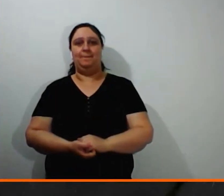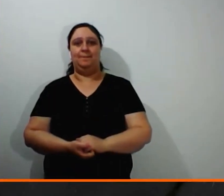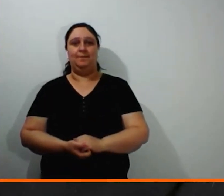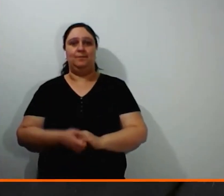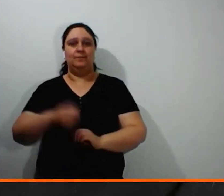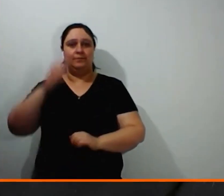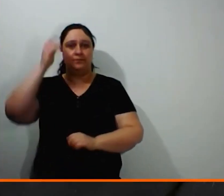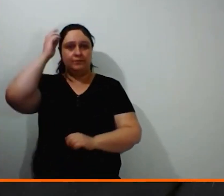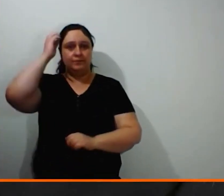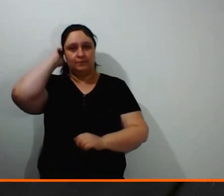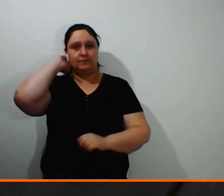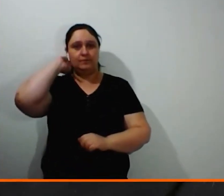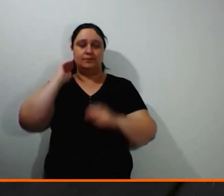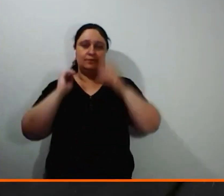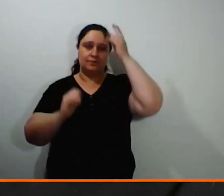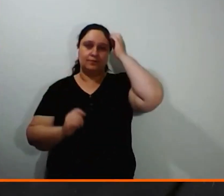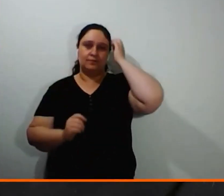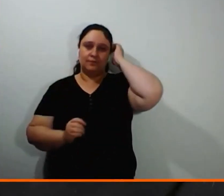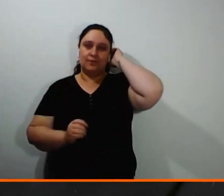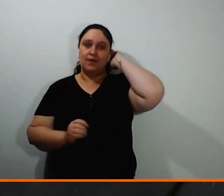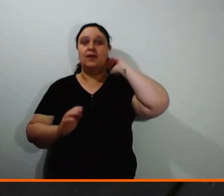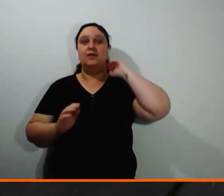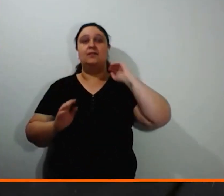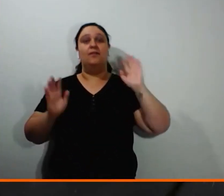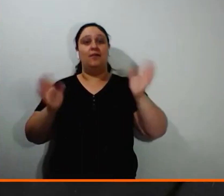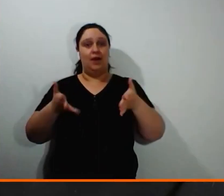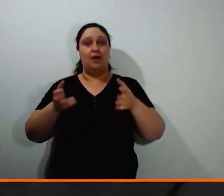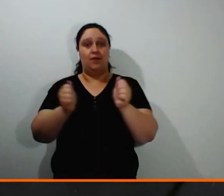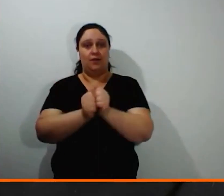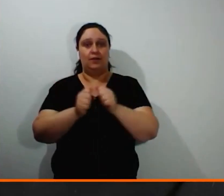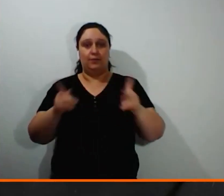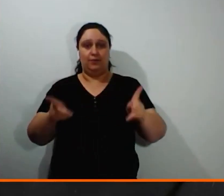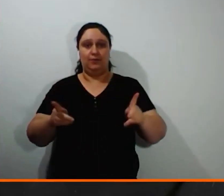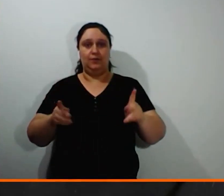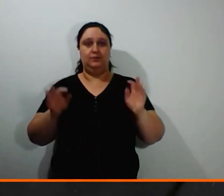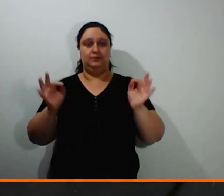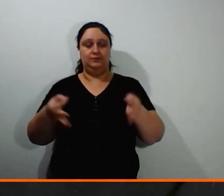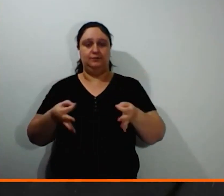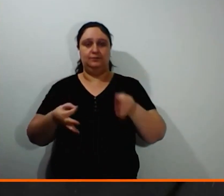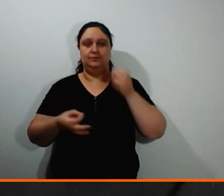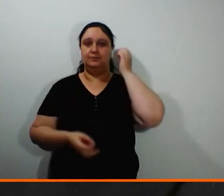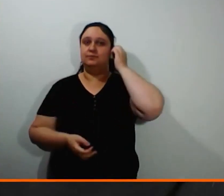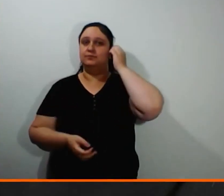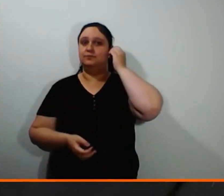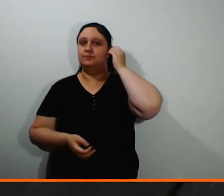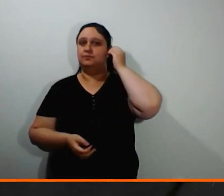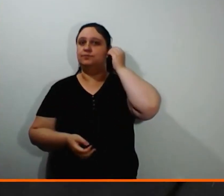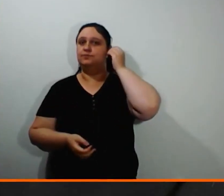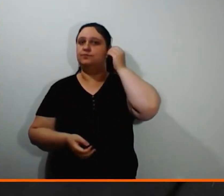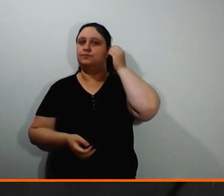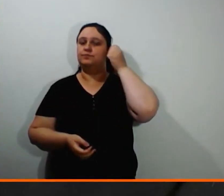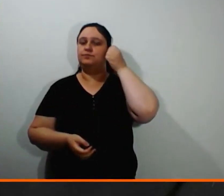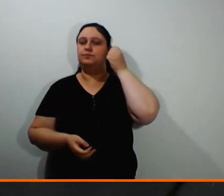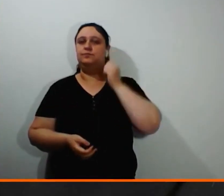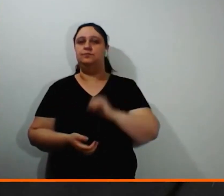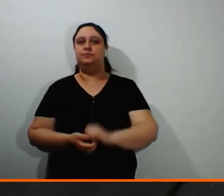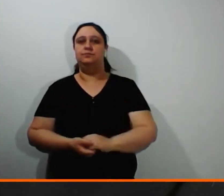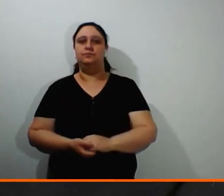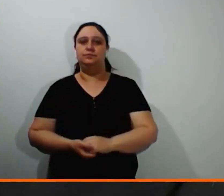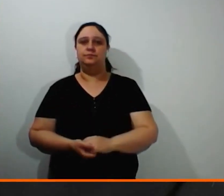época de Apocalipse, né? Senhor Jesus, aqui vou junto com